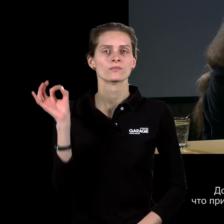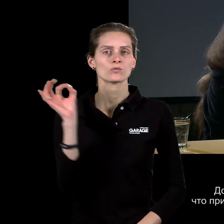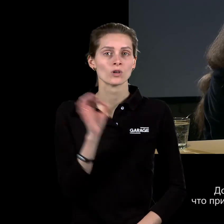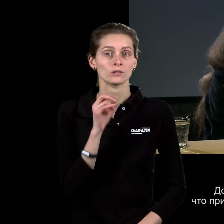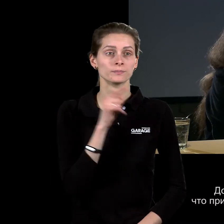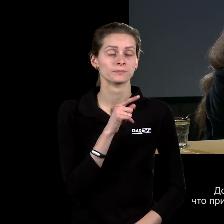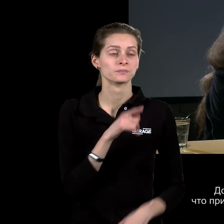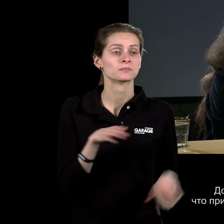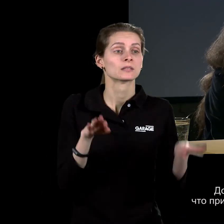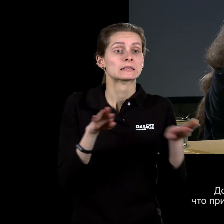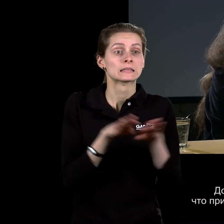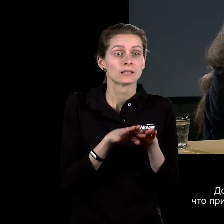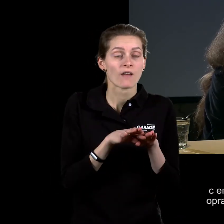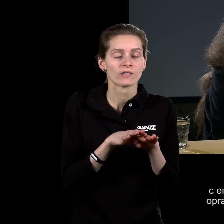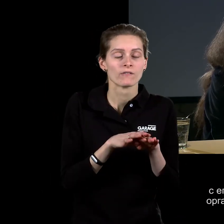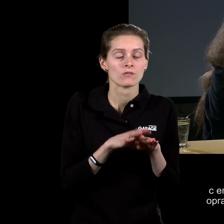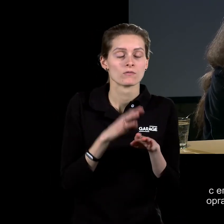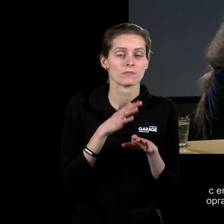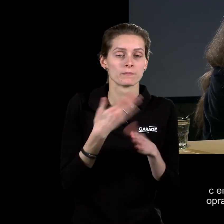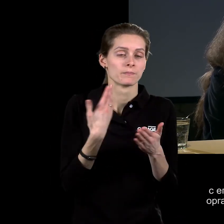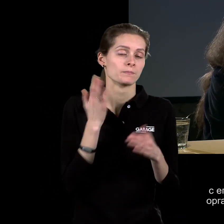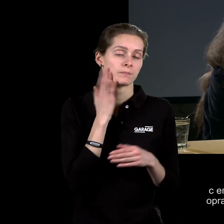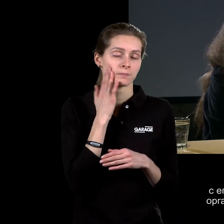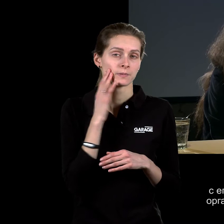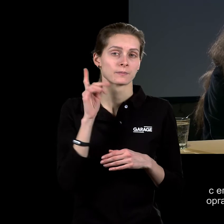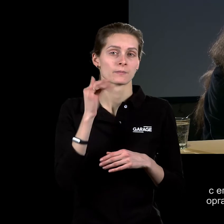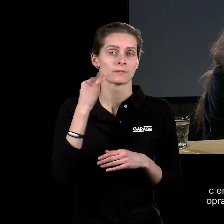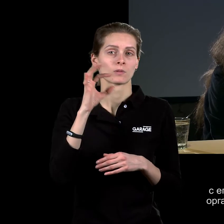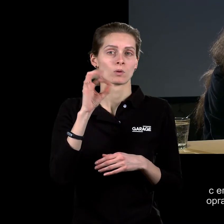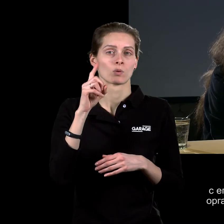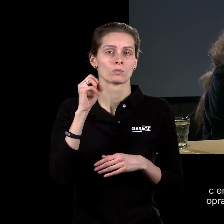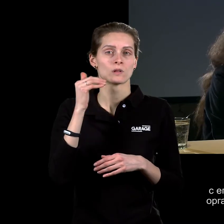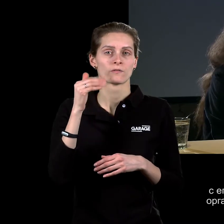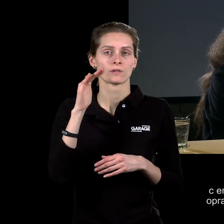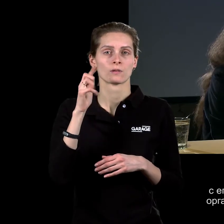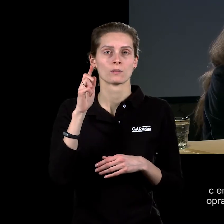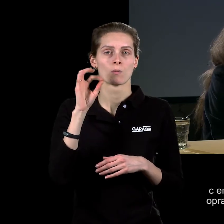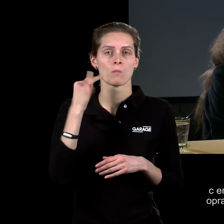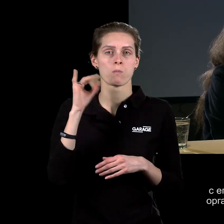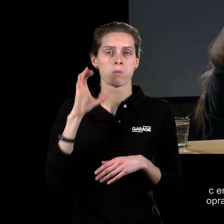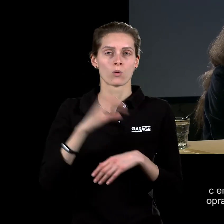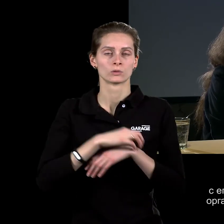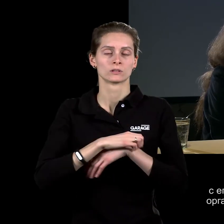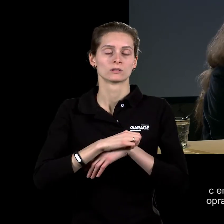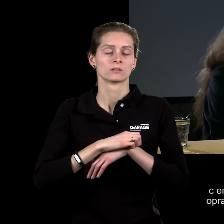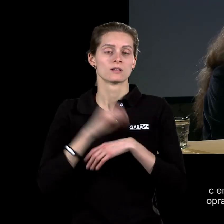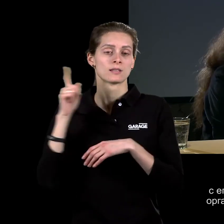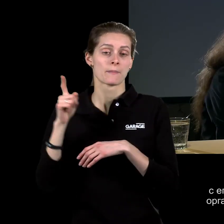в то же время начинает делать Йозеф Бойс с его обращением к тоже к нарочито не держащим